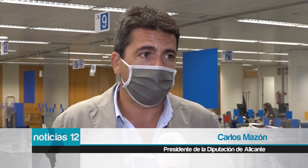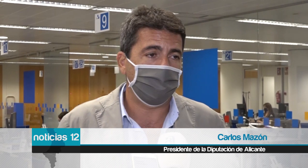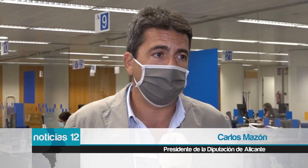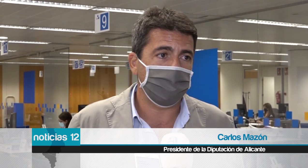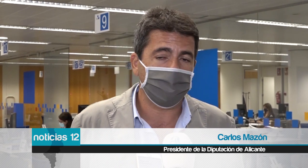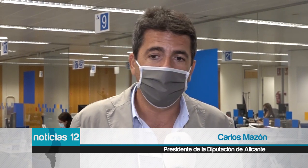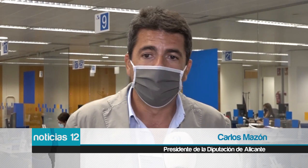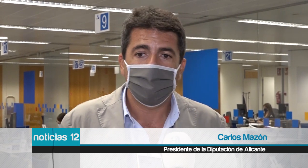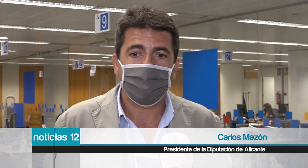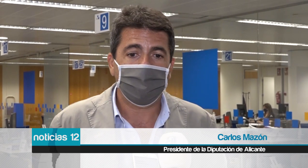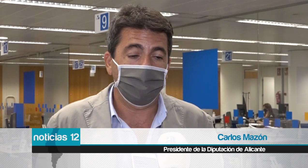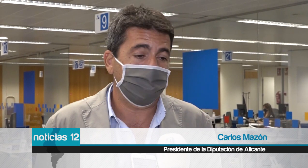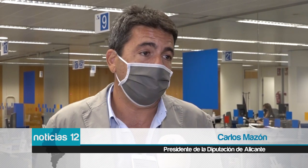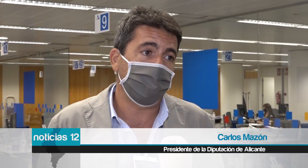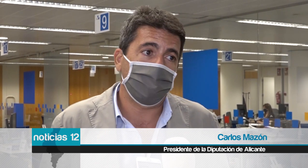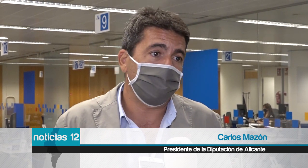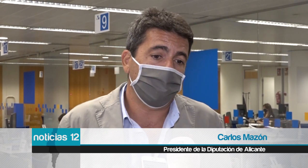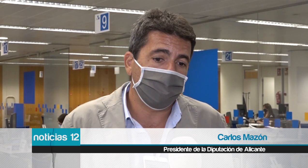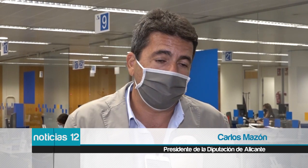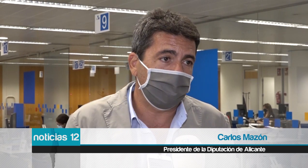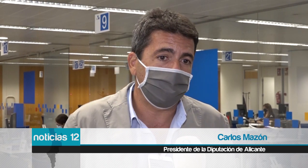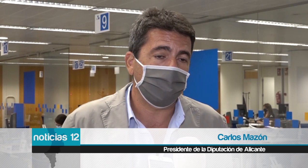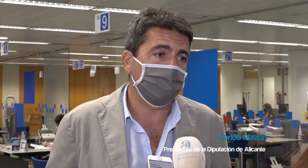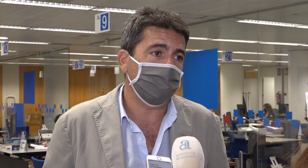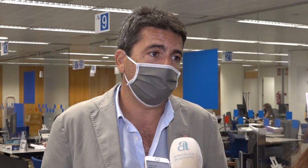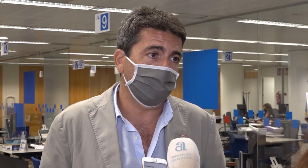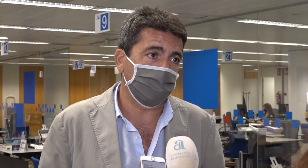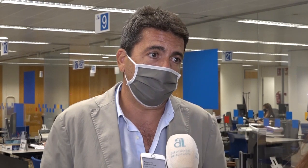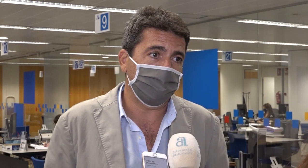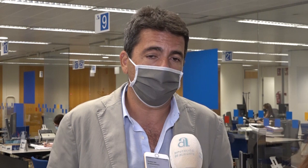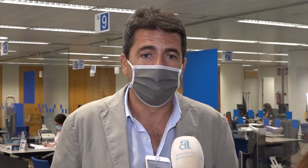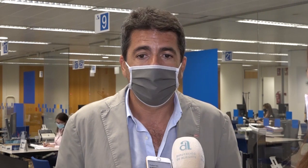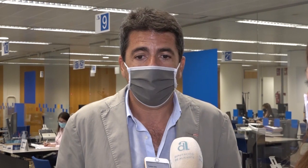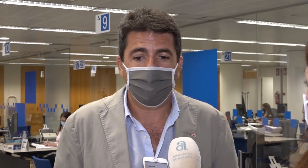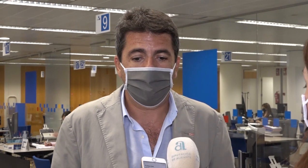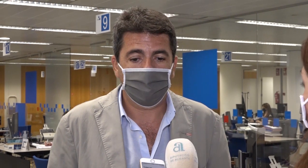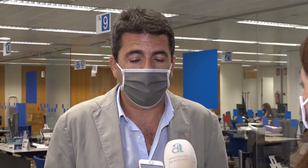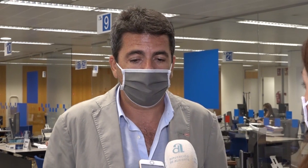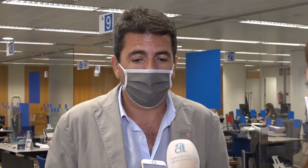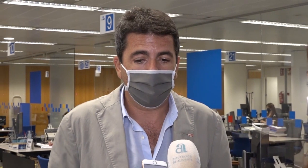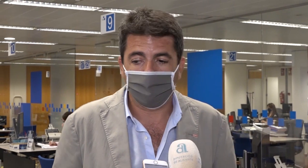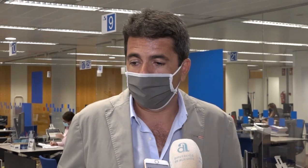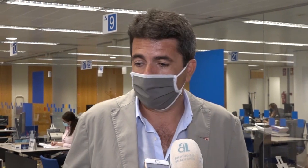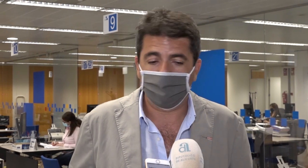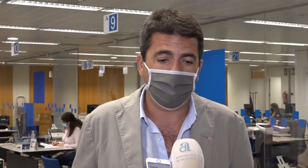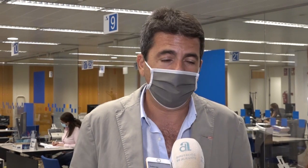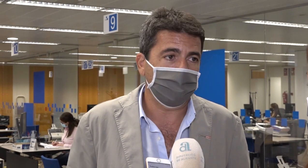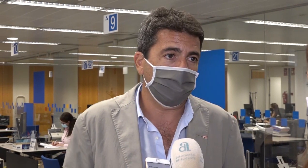más lo necesitan, que además se ha grabado y se ha visto mucho más claramente durante estos tiempos de pandemia. Cuando estuvimos con el colectivo FESORD, que representa a las